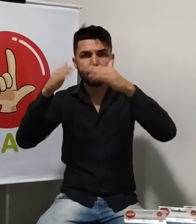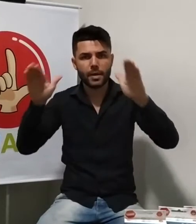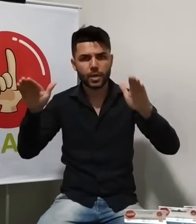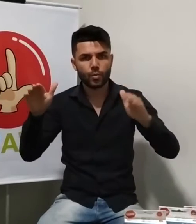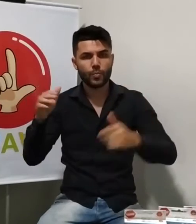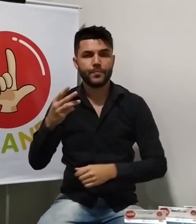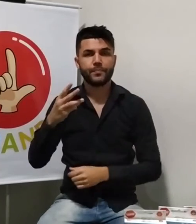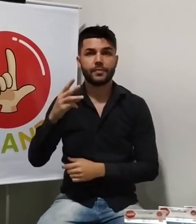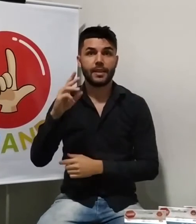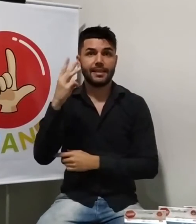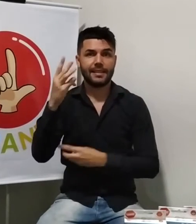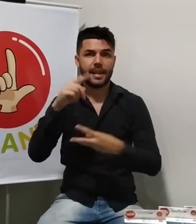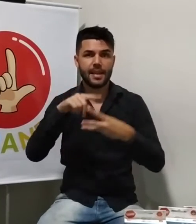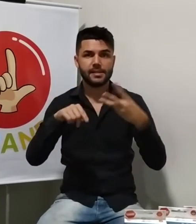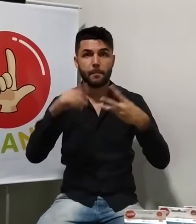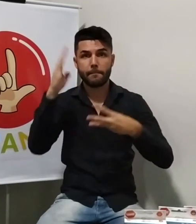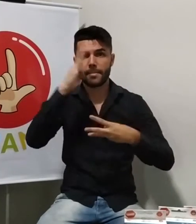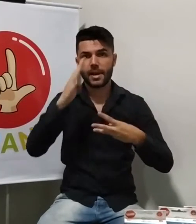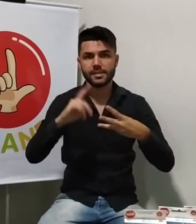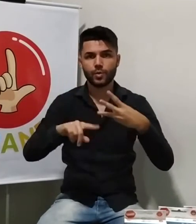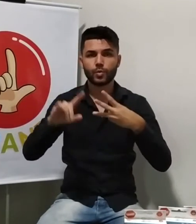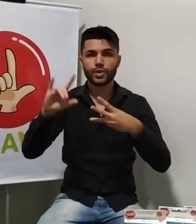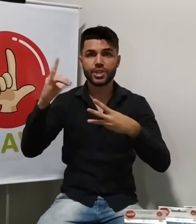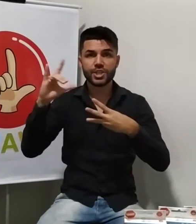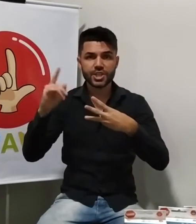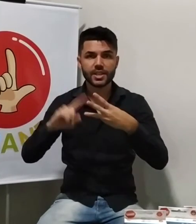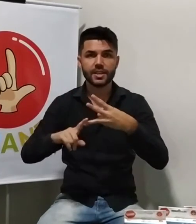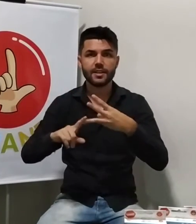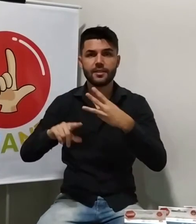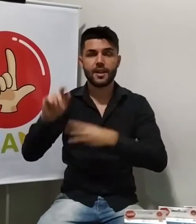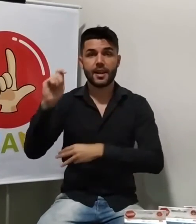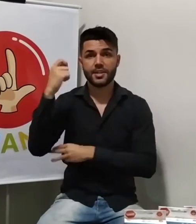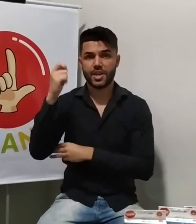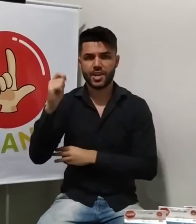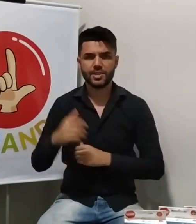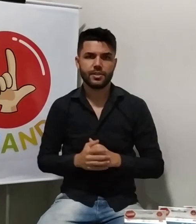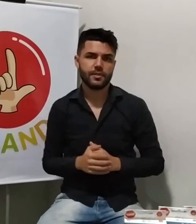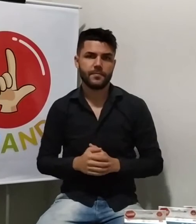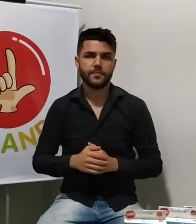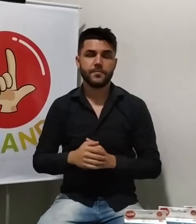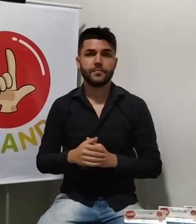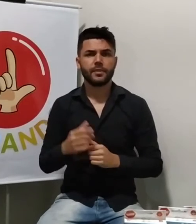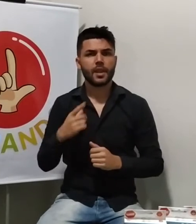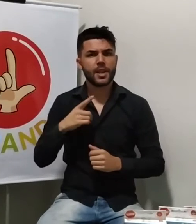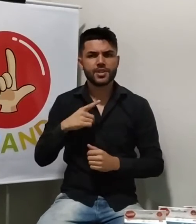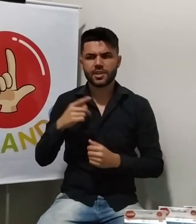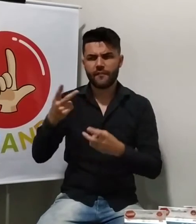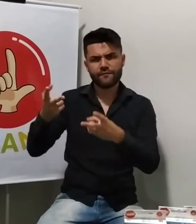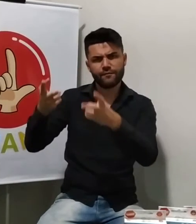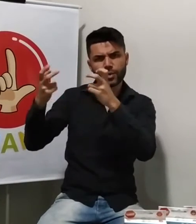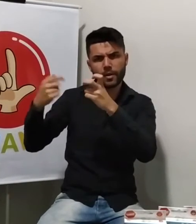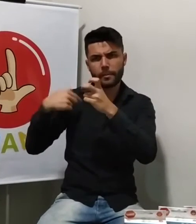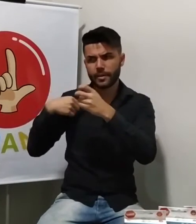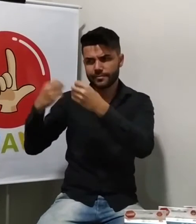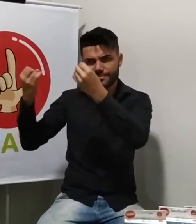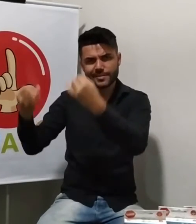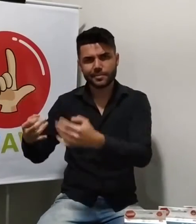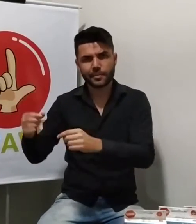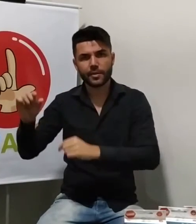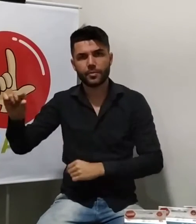que a gente montou fora, e aí a gente montou 2 empresas com 2 sócios locais. Então é bom que era cara de lá, já cara mais velho também do mercado e